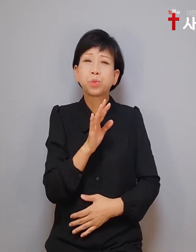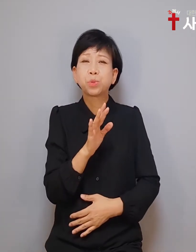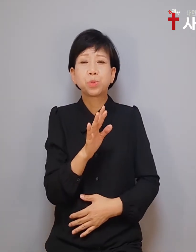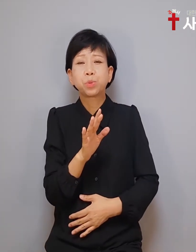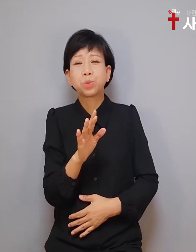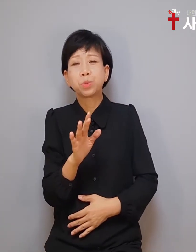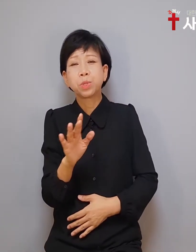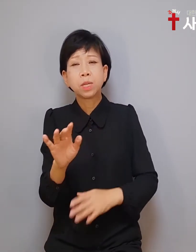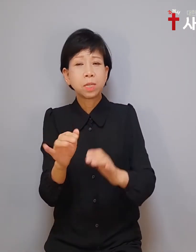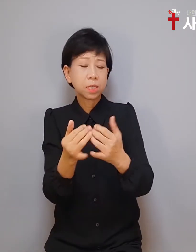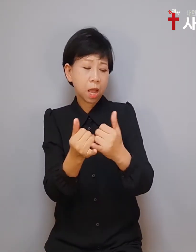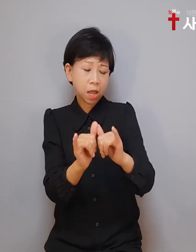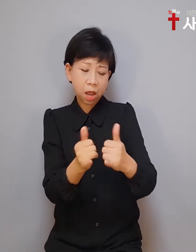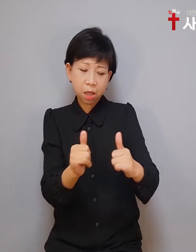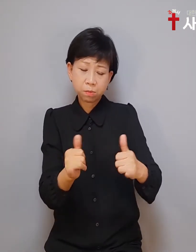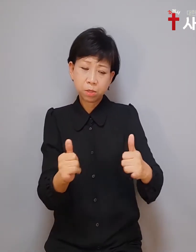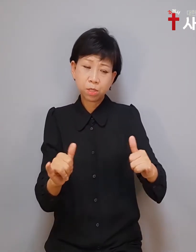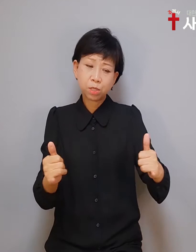싸움뿐